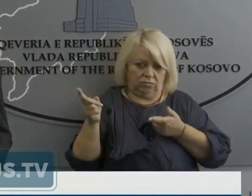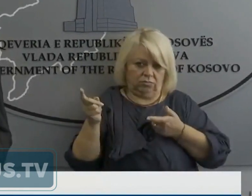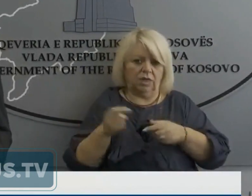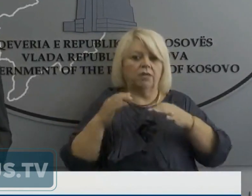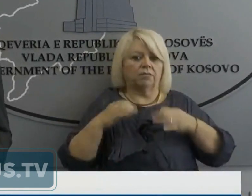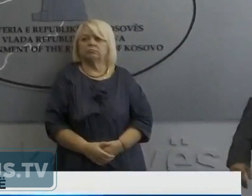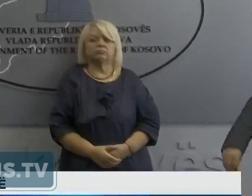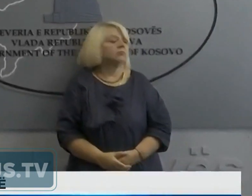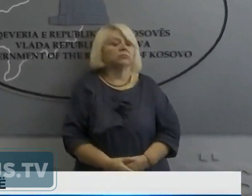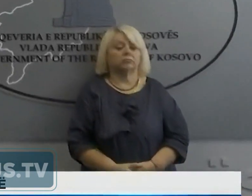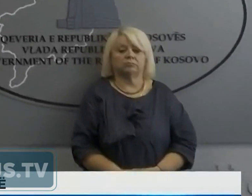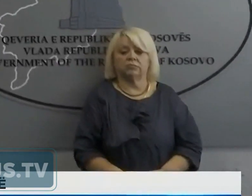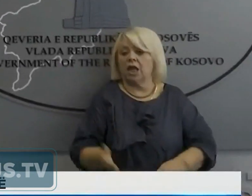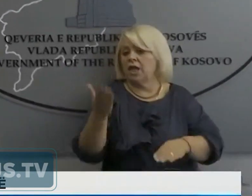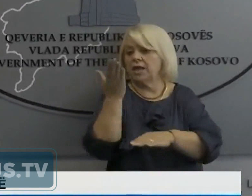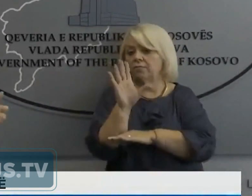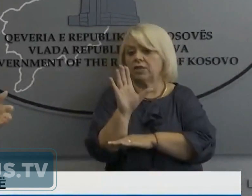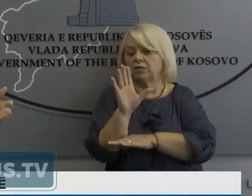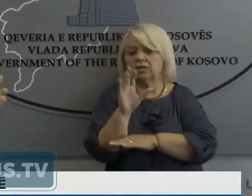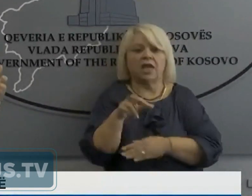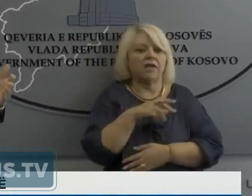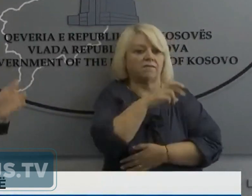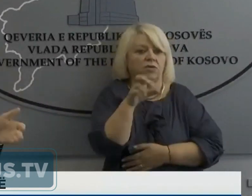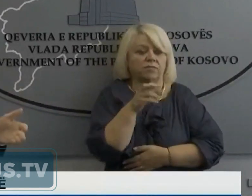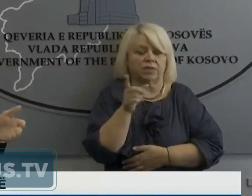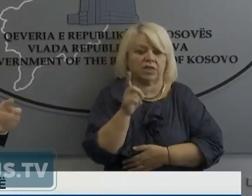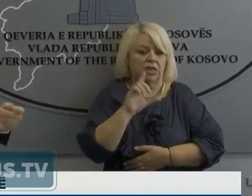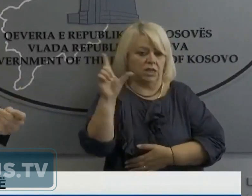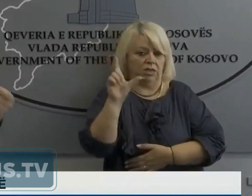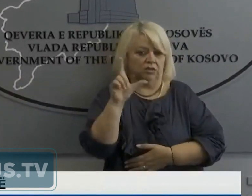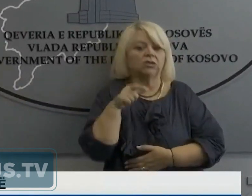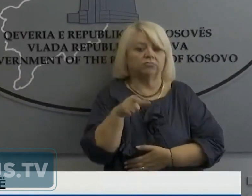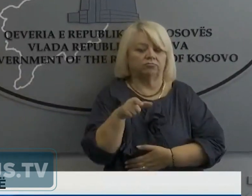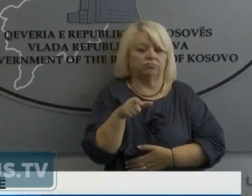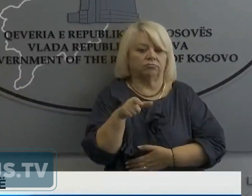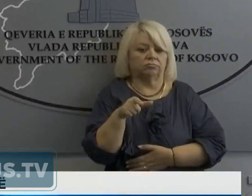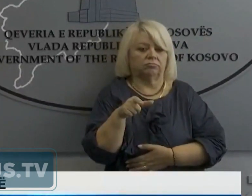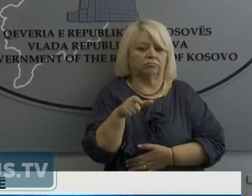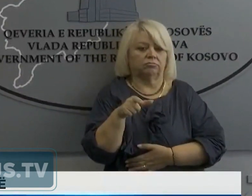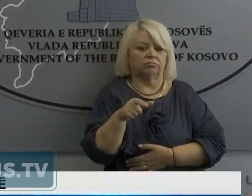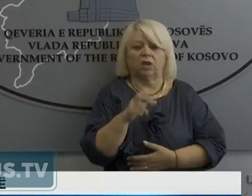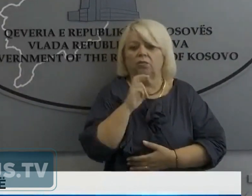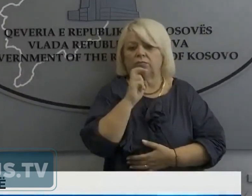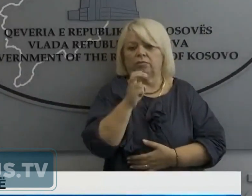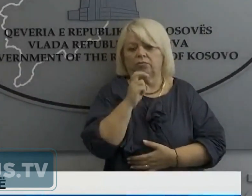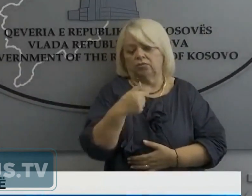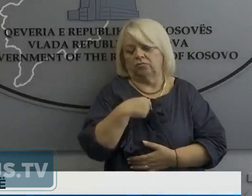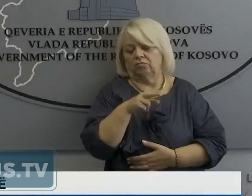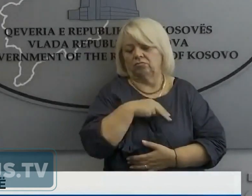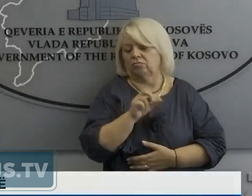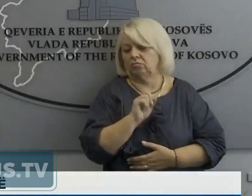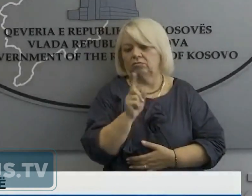me presidentin e Serbisë. Emisari evropian Lajçak natyrisht që nuk më jep llogari mua si kryeministri i Republikës